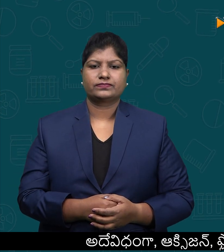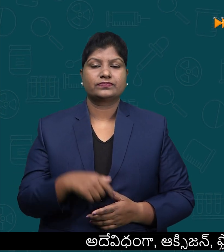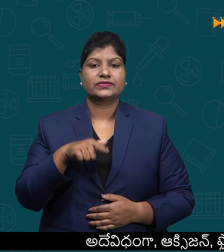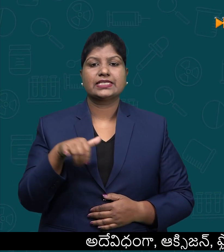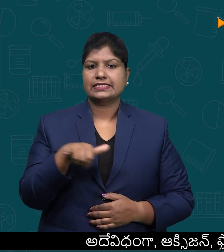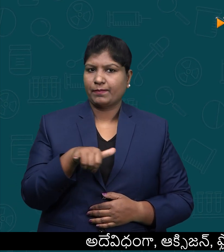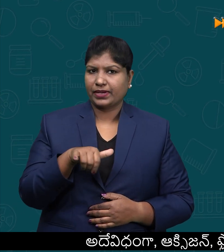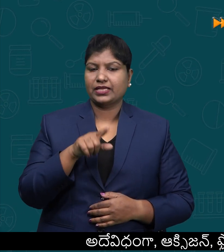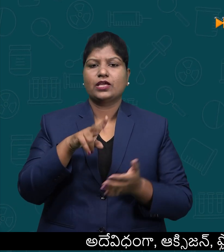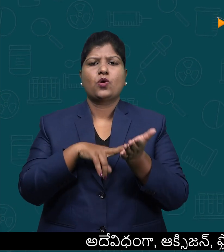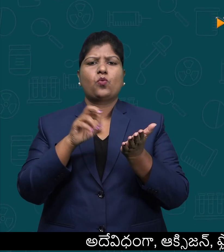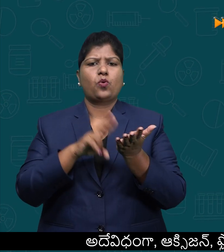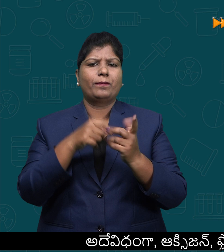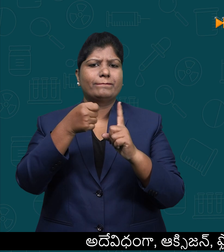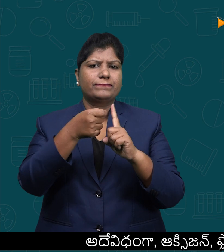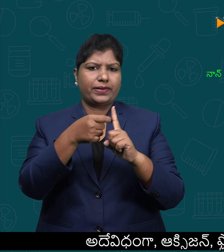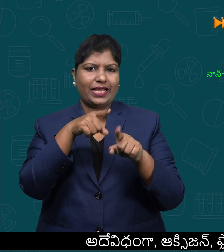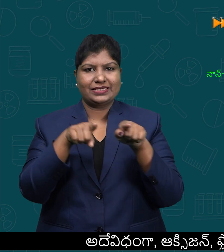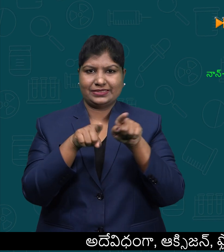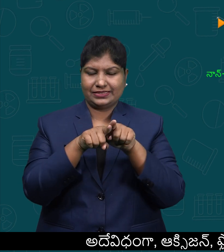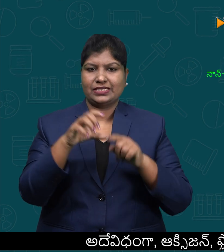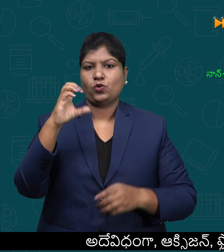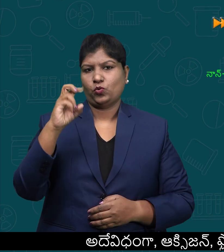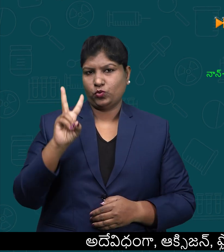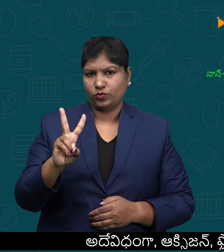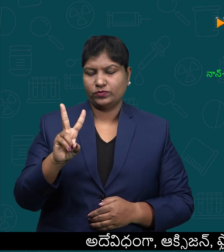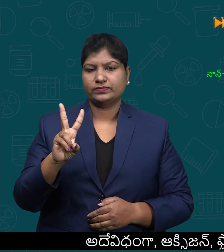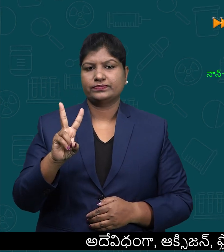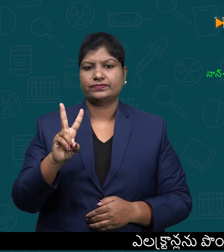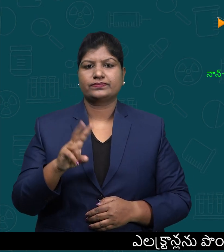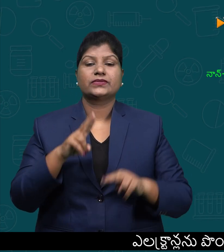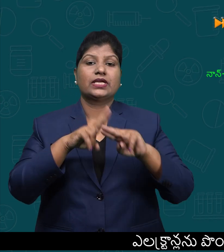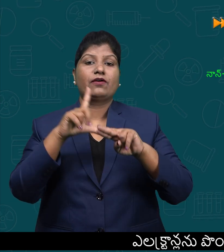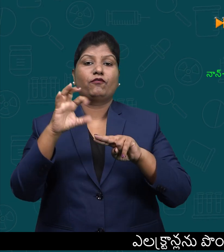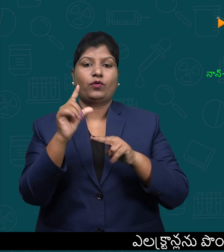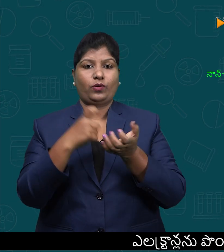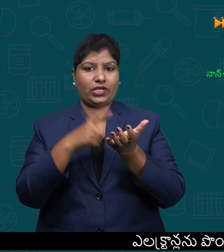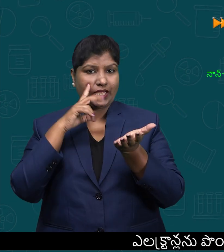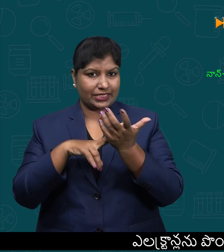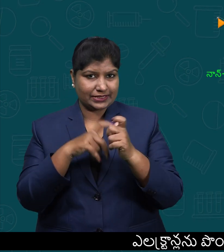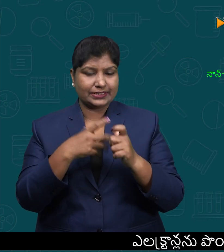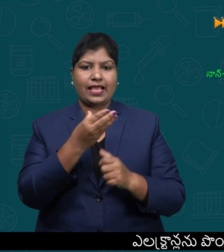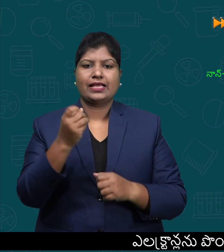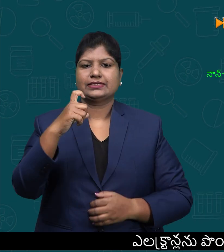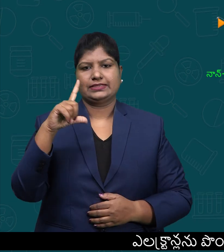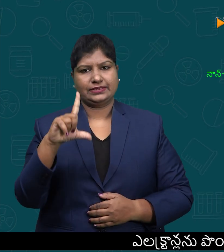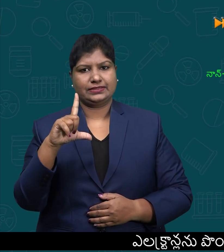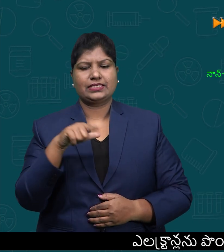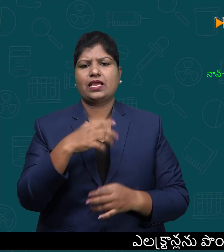అదేవిధంగా ఆక్సిజన్, ఫ్లోరిన్ మరియు క్లోరిన్ వంటి అలోహాలు ఎలక్ట్రాన్ను పొందడం ద్వారా జడవాయువుల